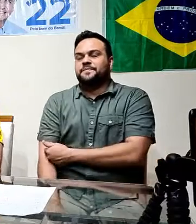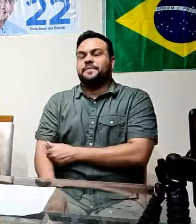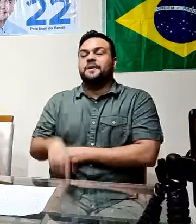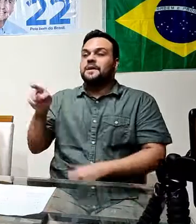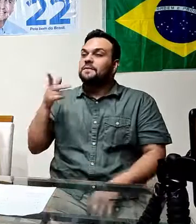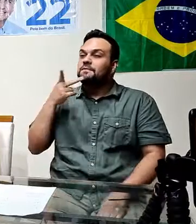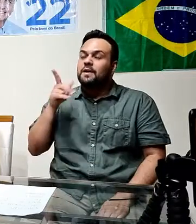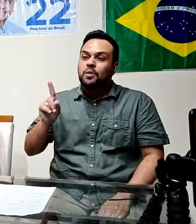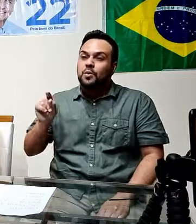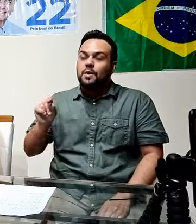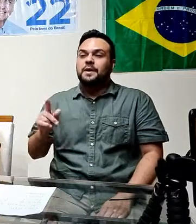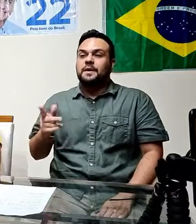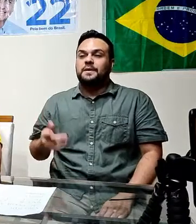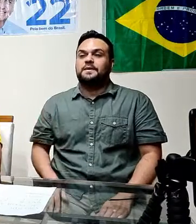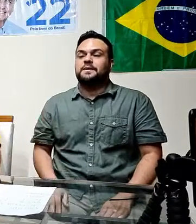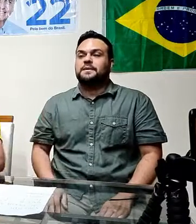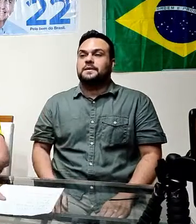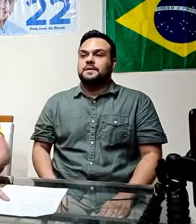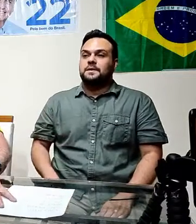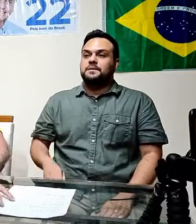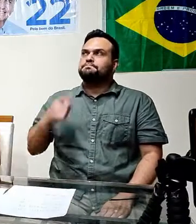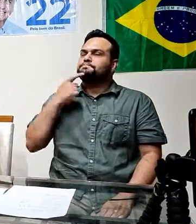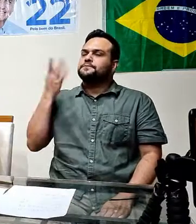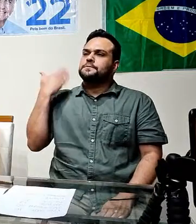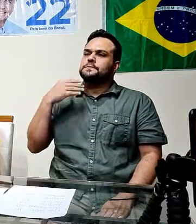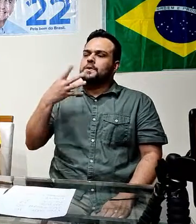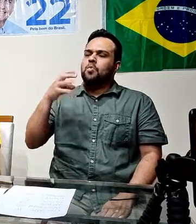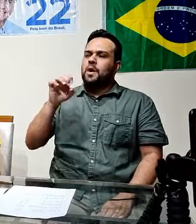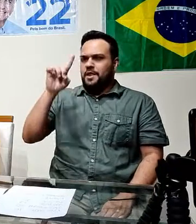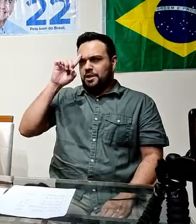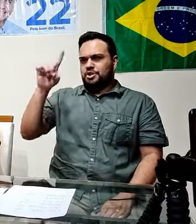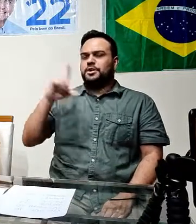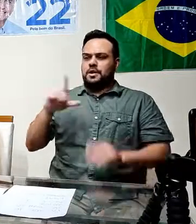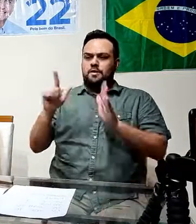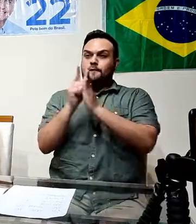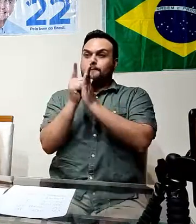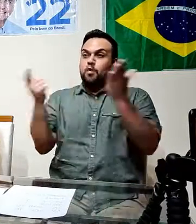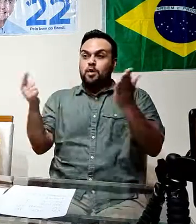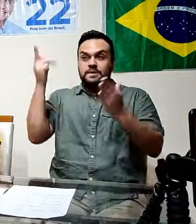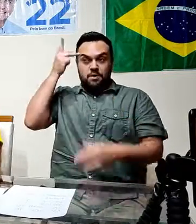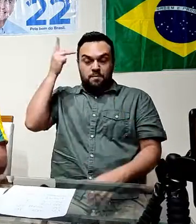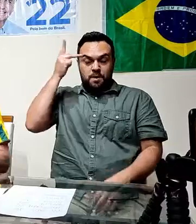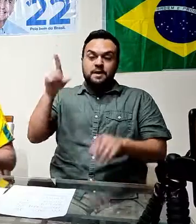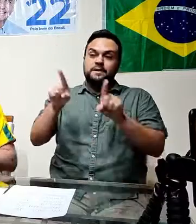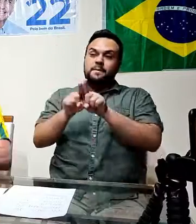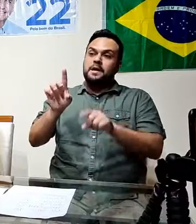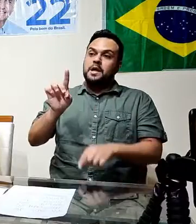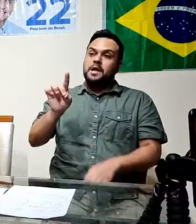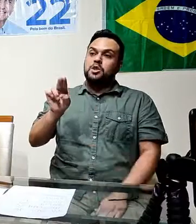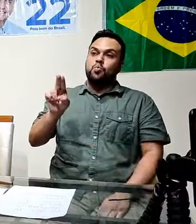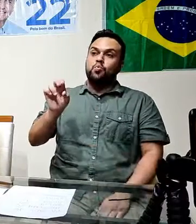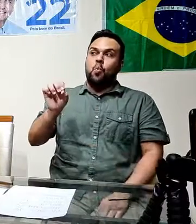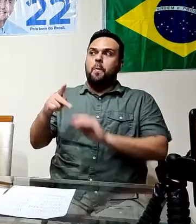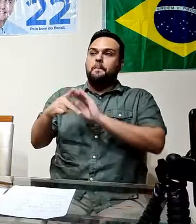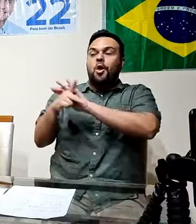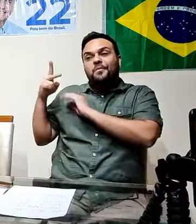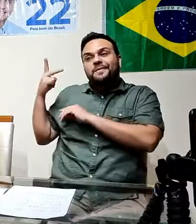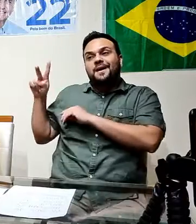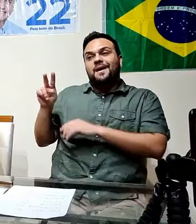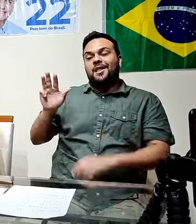fala, a questão de matéria dos 40 dias atrás está no jornal Folha de São Paulo. Folha de São Paulo é o diário oficial da União do Lula.